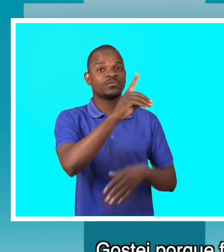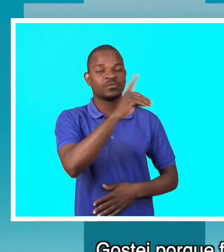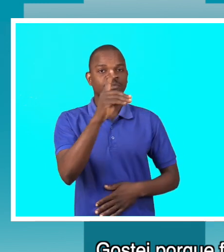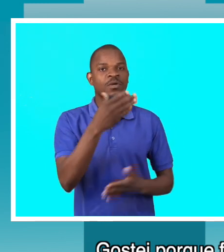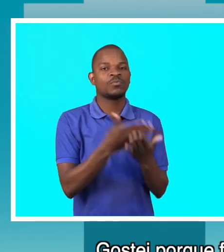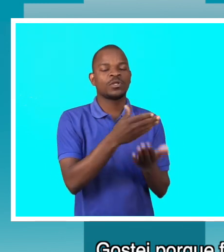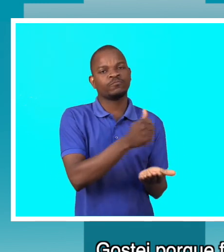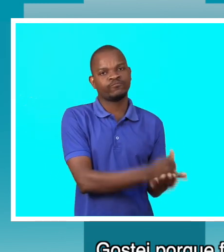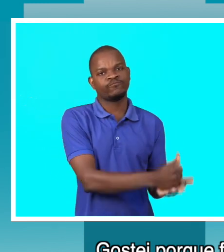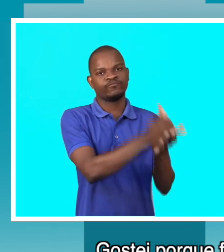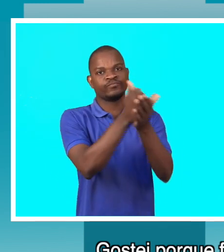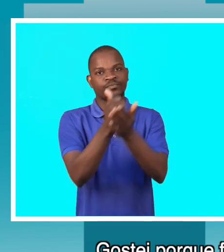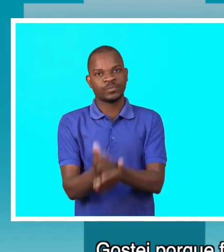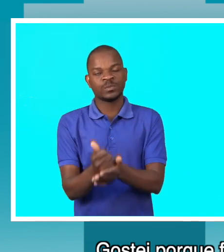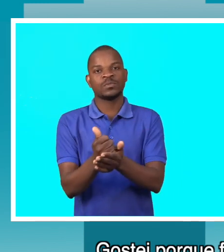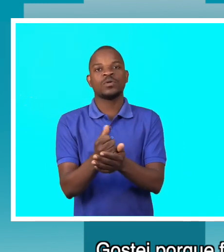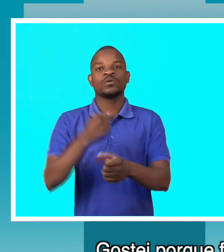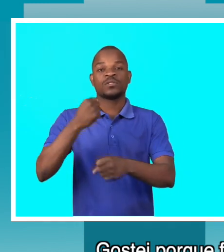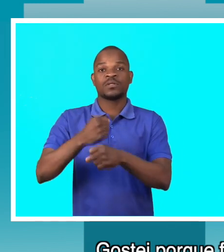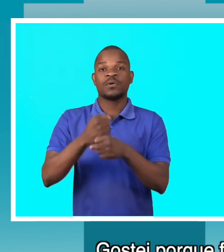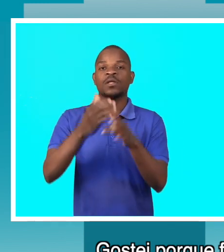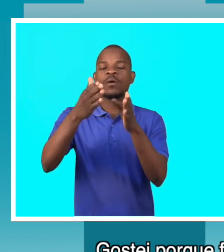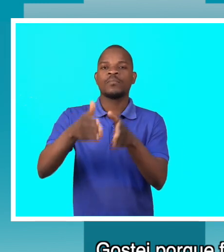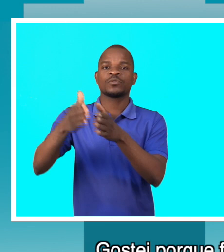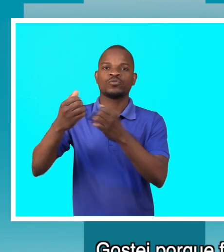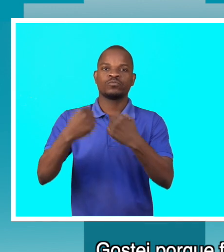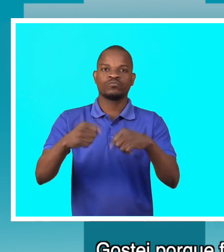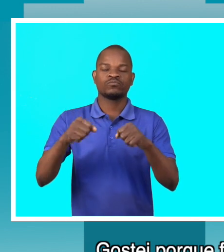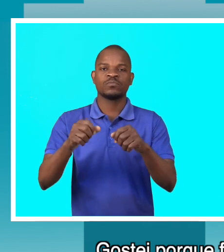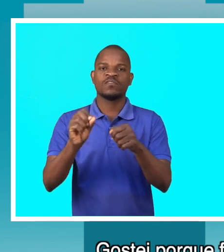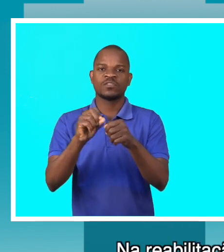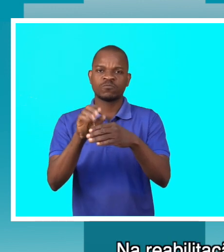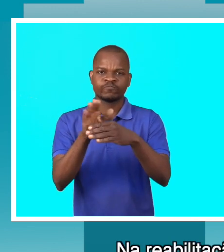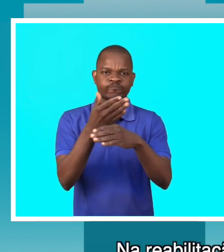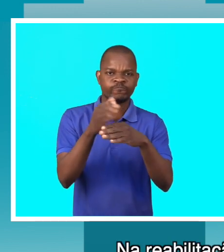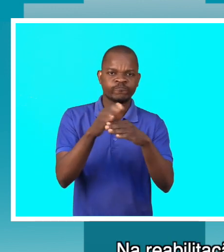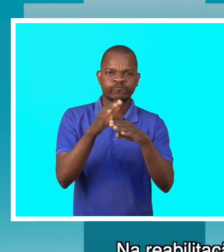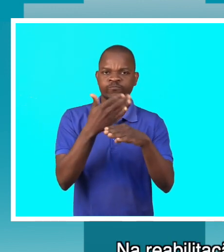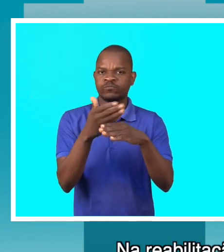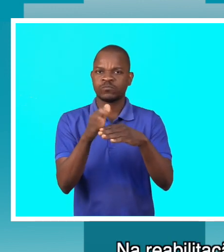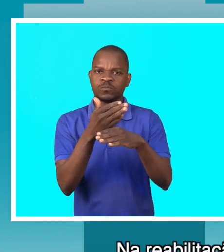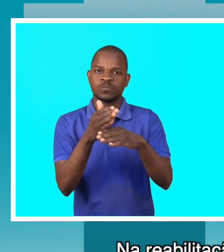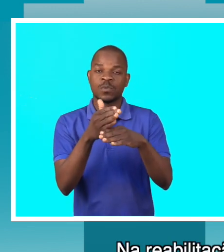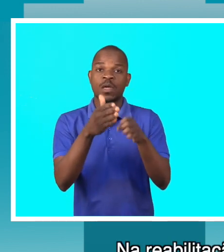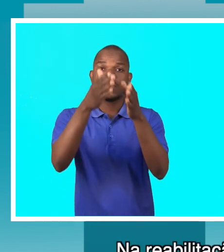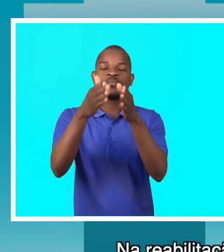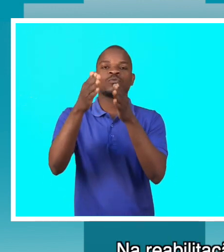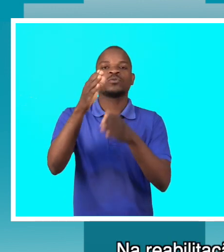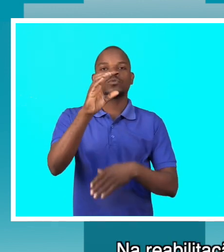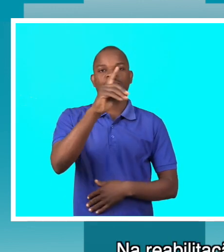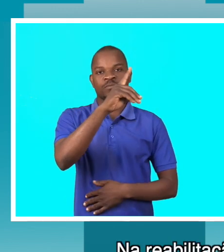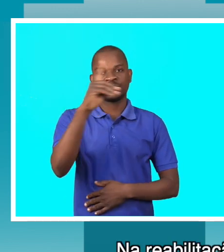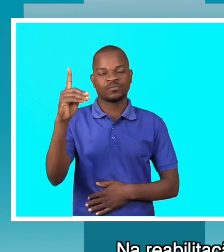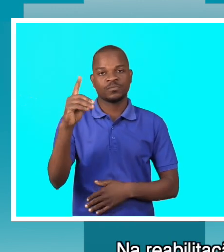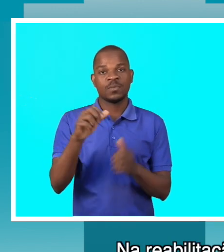que dão apoio a complementar o trabalho dos ativistas. na reabilitação destas pessoas